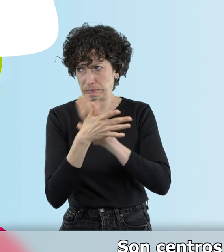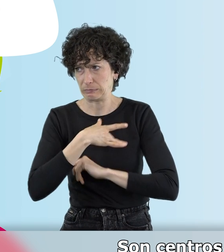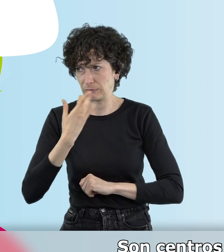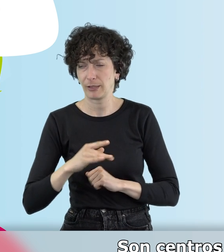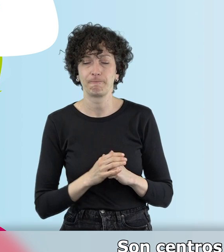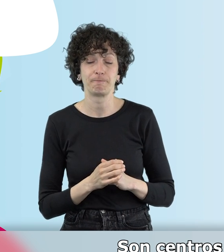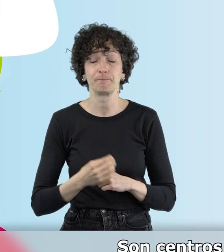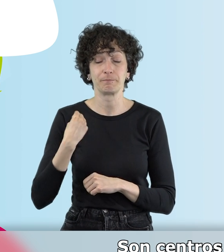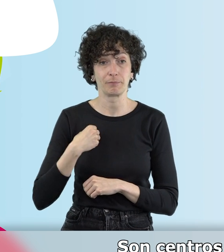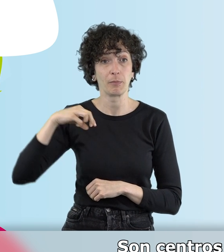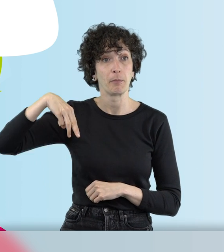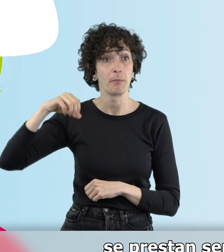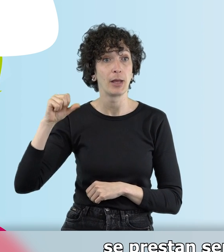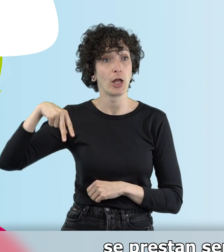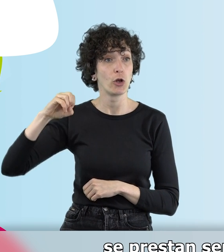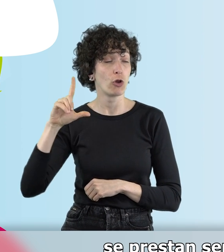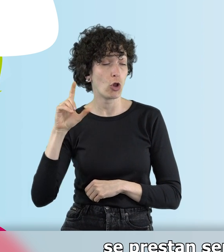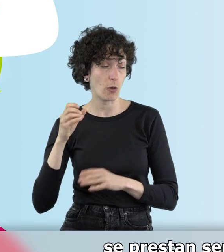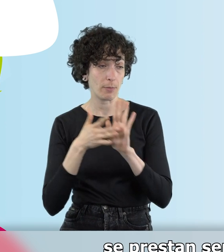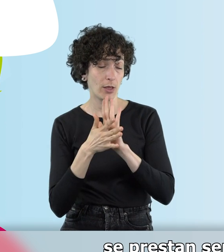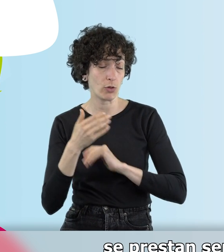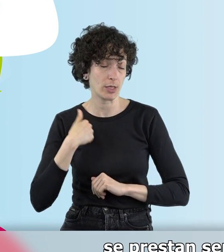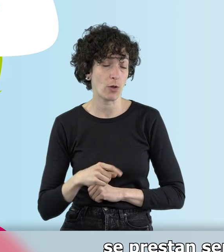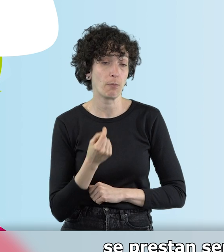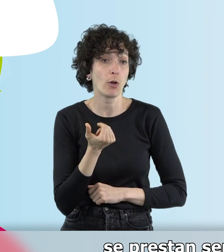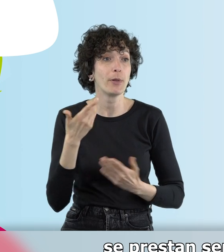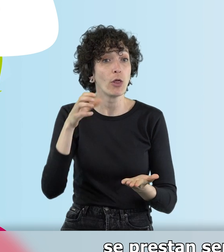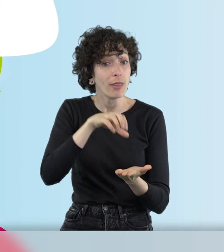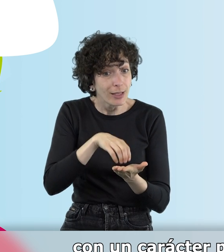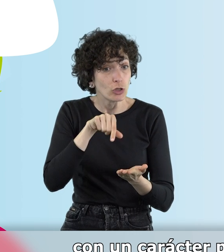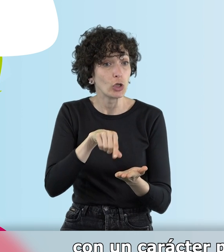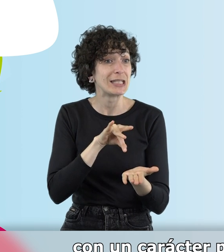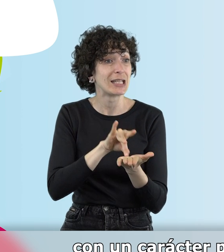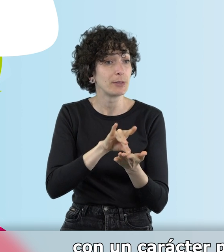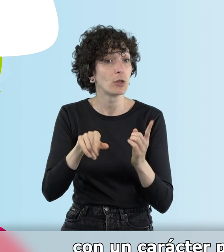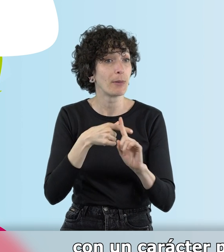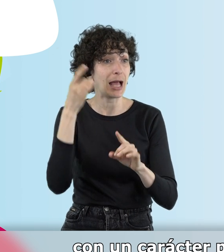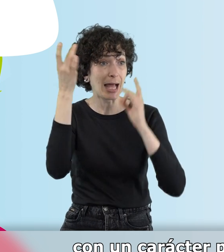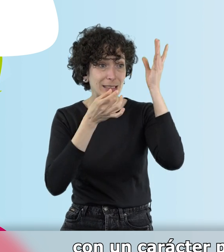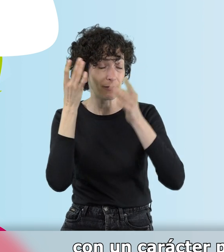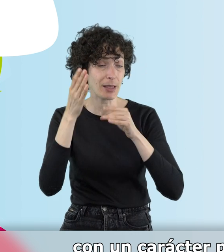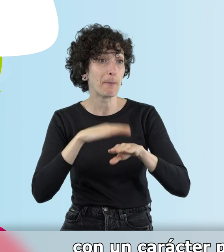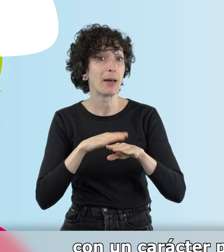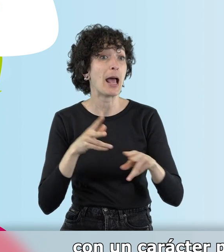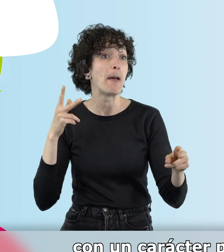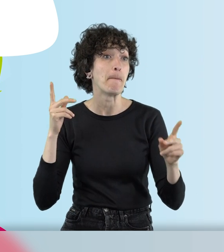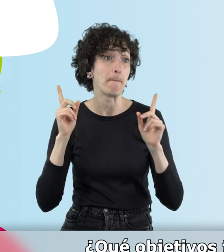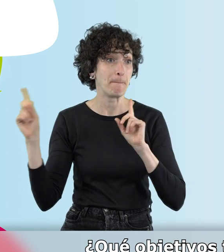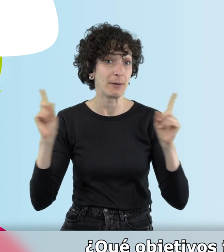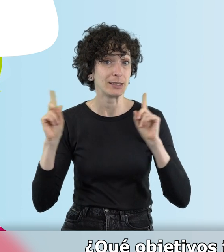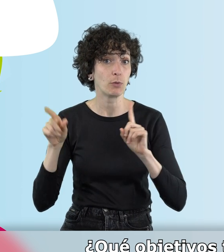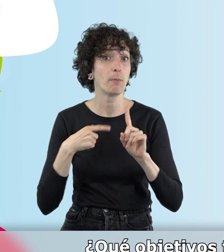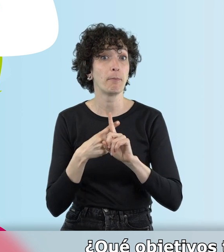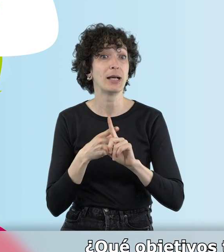centros que, aunque ha dicho Manolo ya un poquito, pero bueno, se prestan servicios y se imparten actividades con un carácter preventivo y de promoción